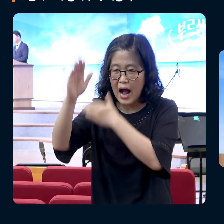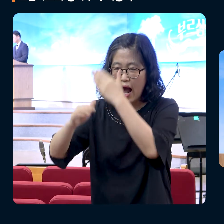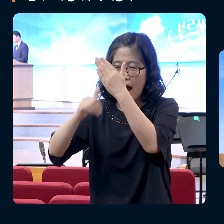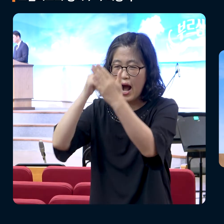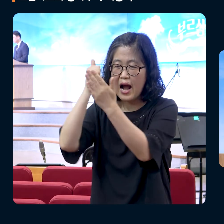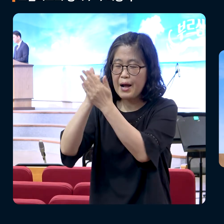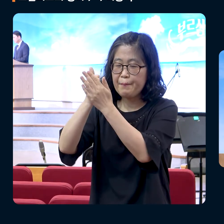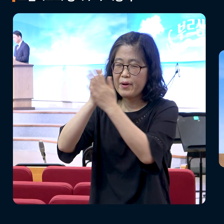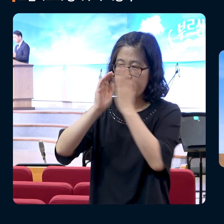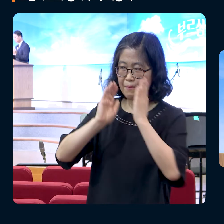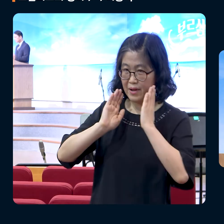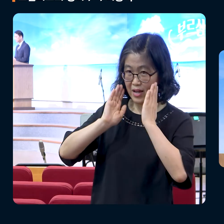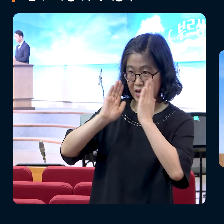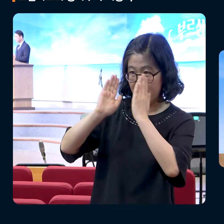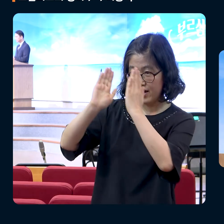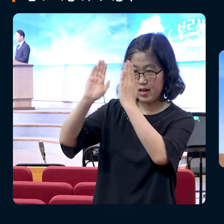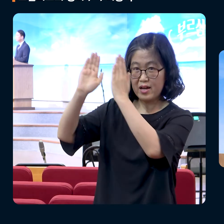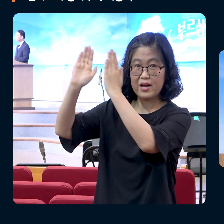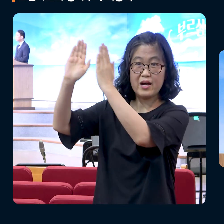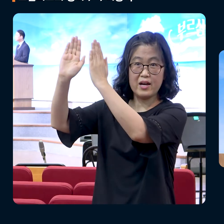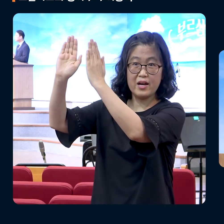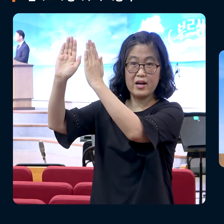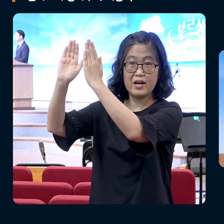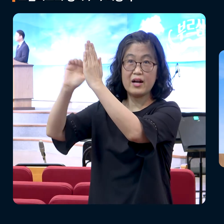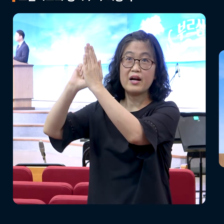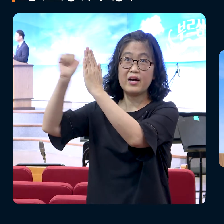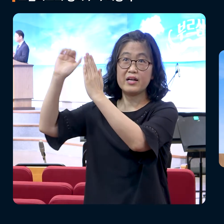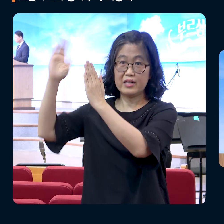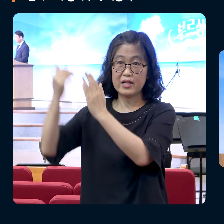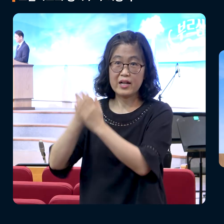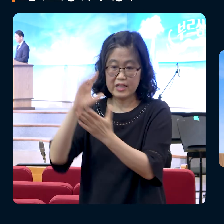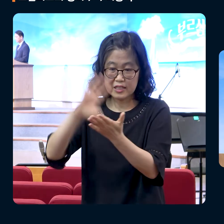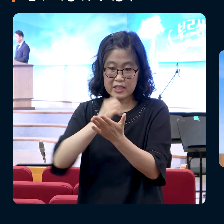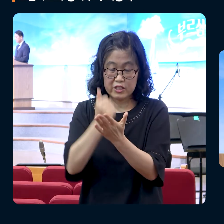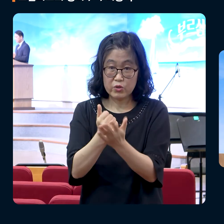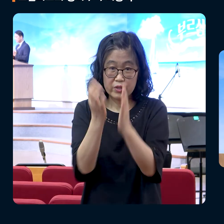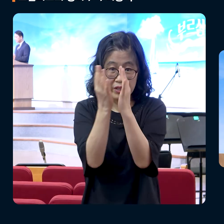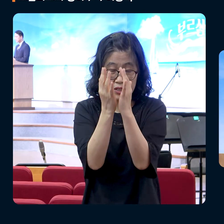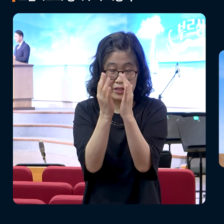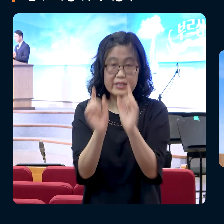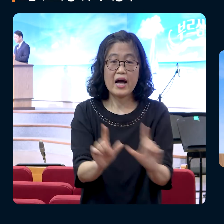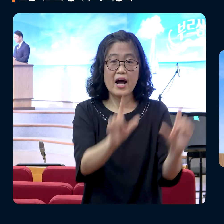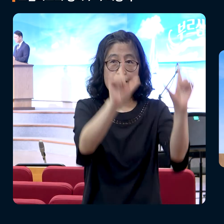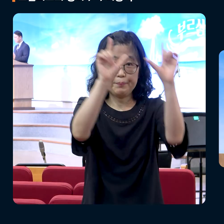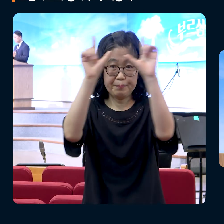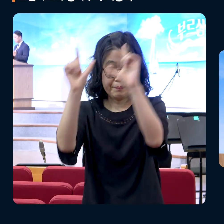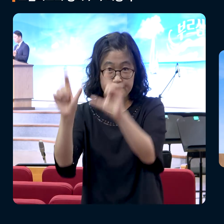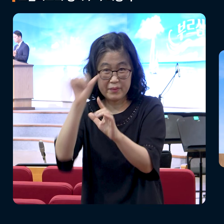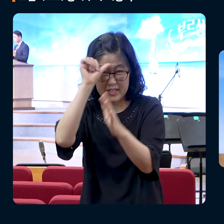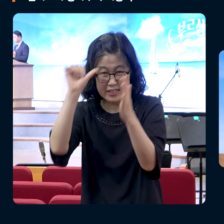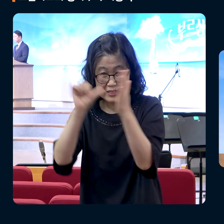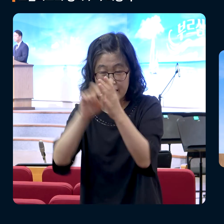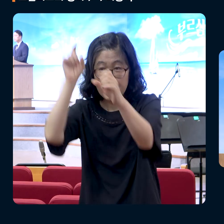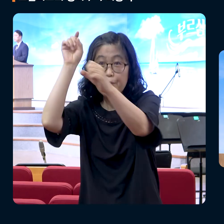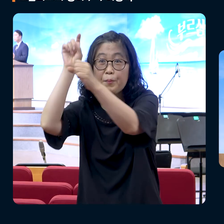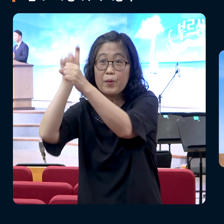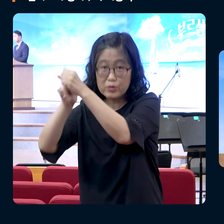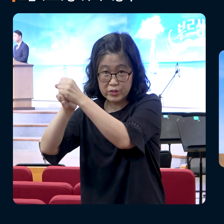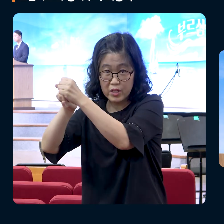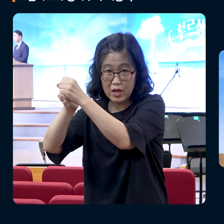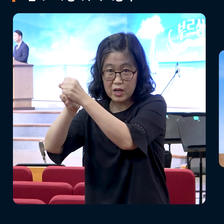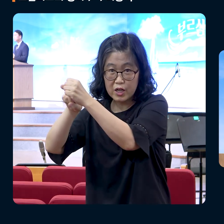이루게 될 것이며, 그것은 이 세상 가운데 그리스도인의 삶이 무엇인지, 인생의 진정한 목적이